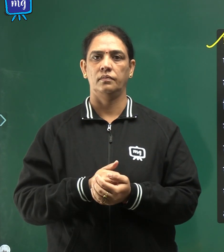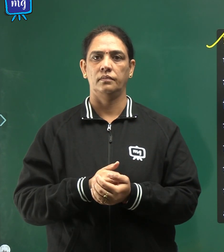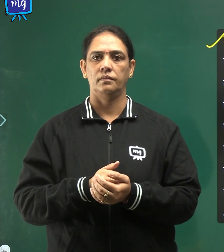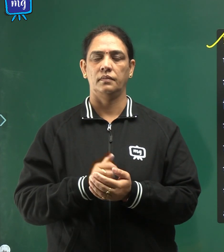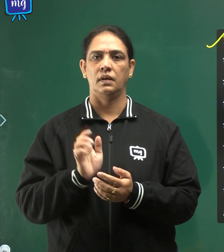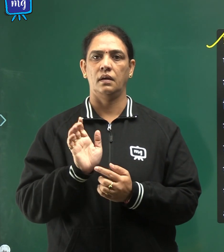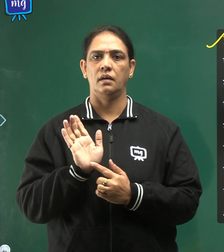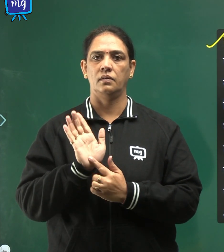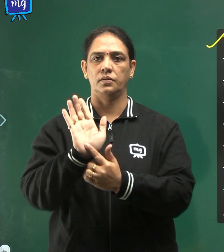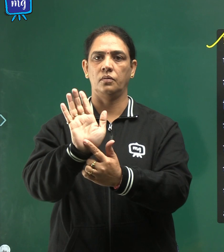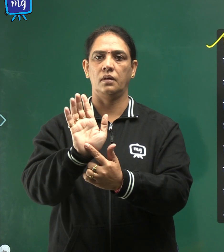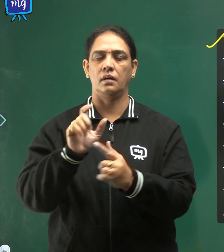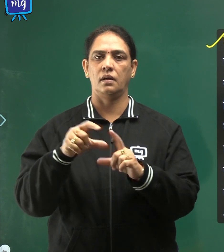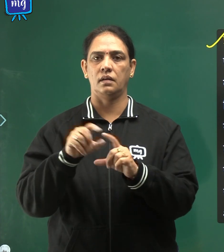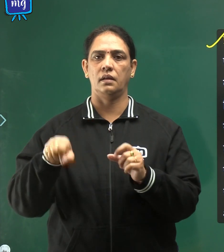दर्शाती है